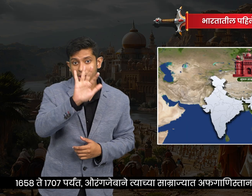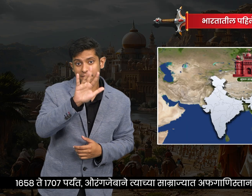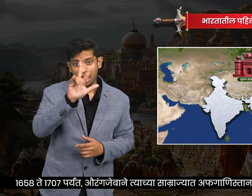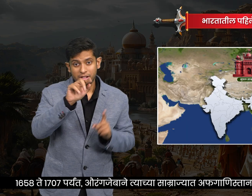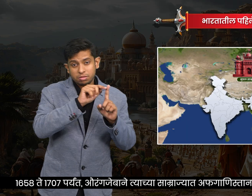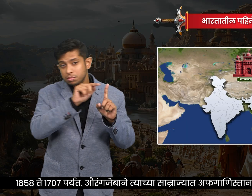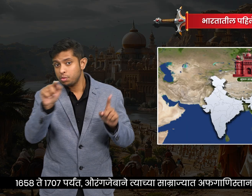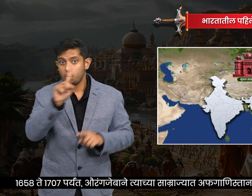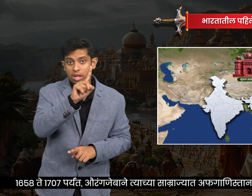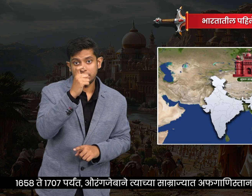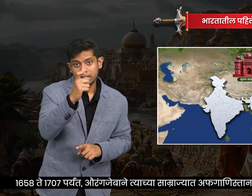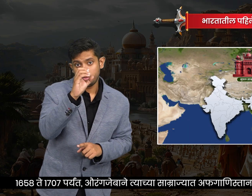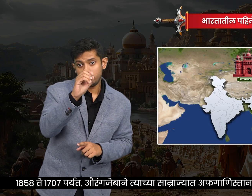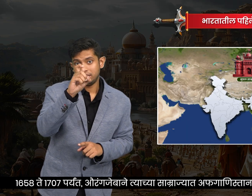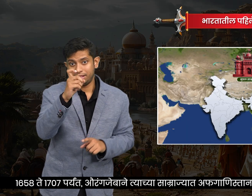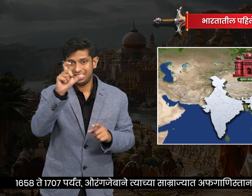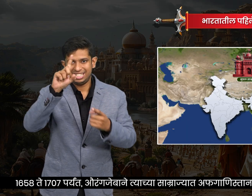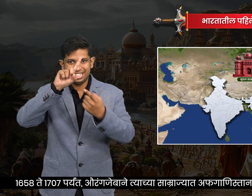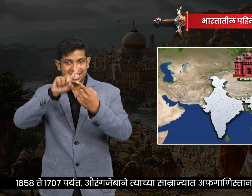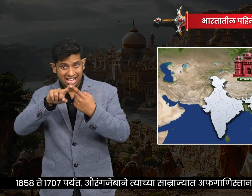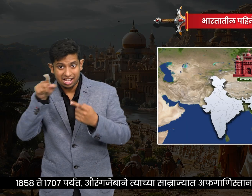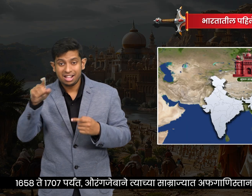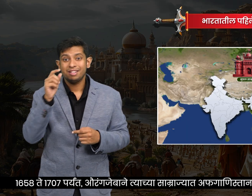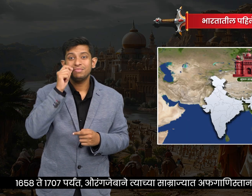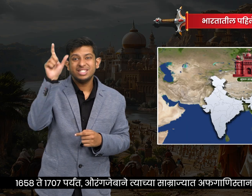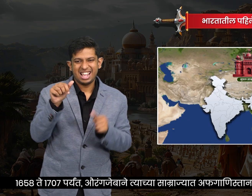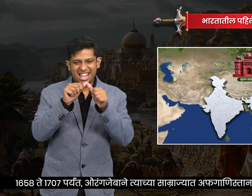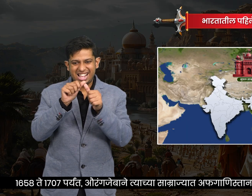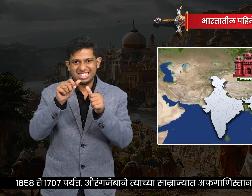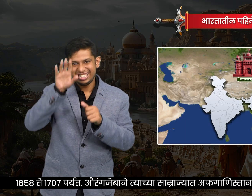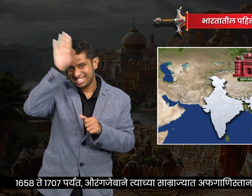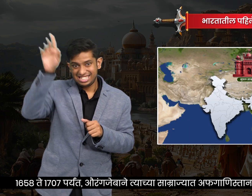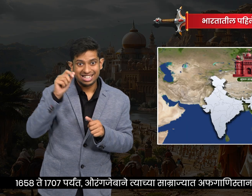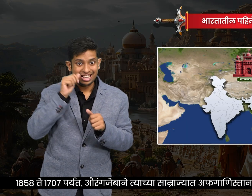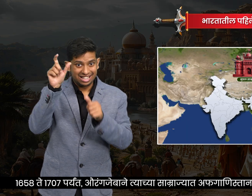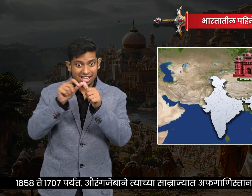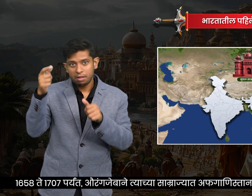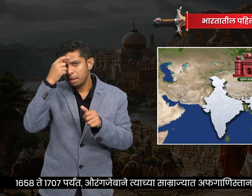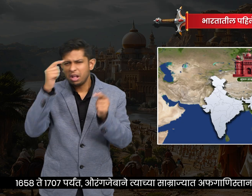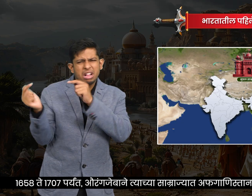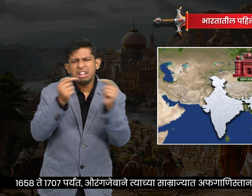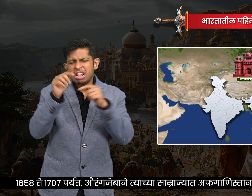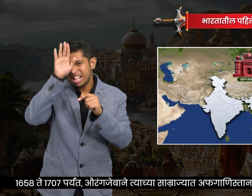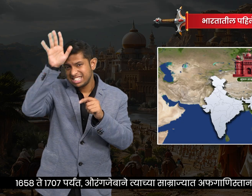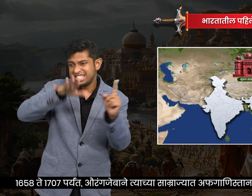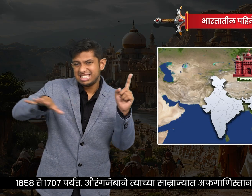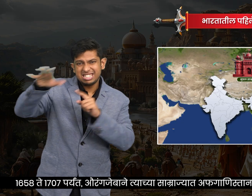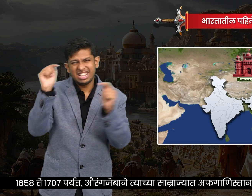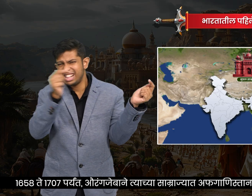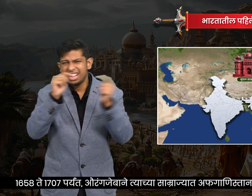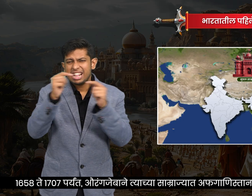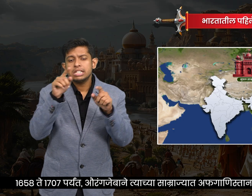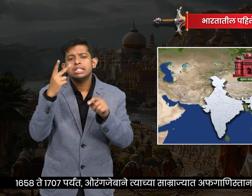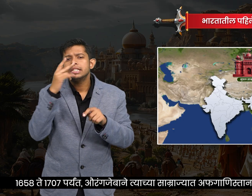1658 से लेकर 1707 CE पर्यंत औरंगजेबाने त्याच्या साम्राज्यात